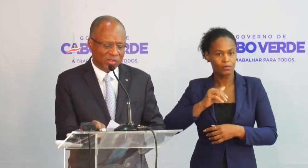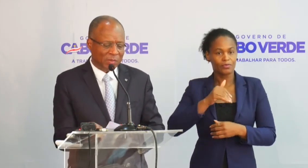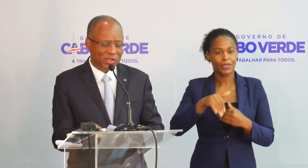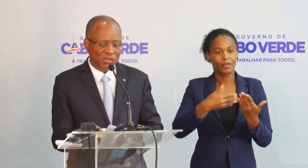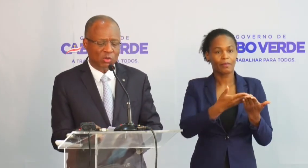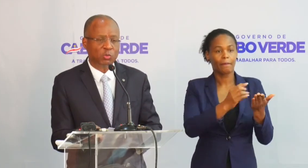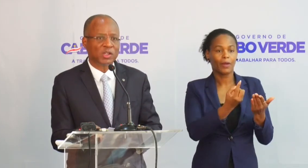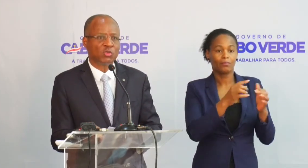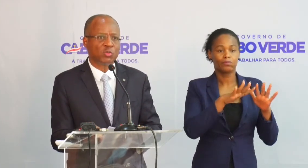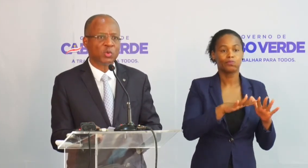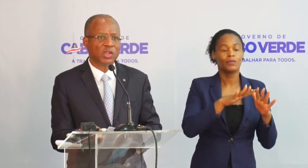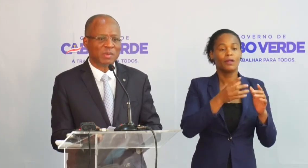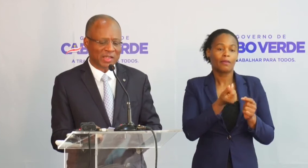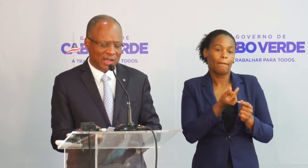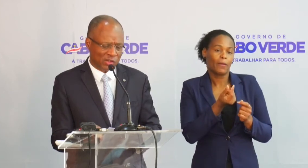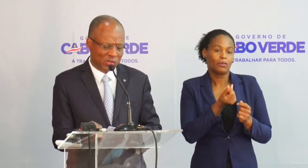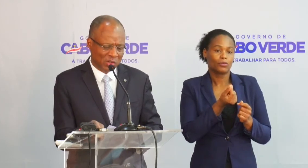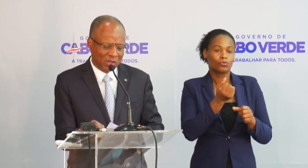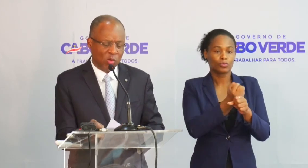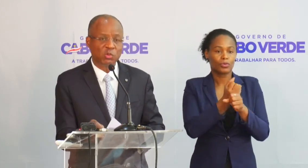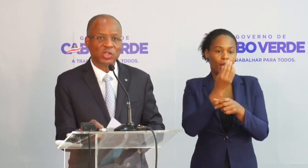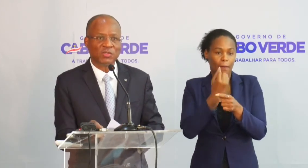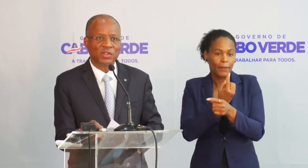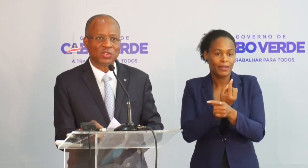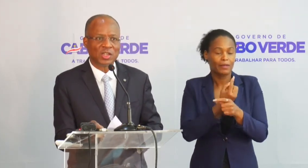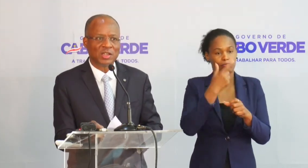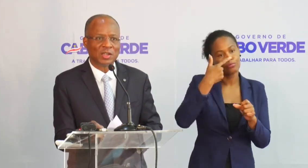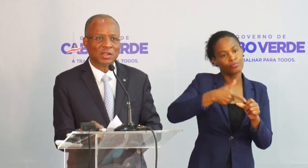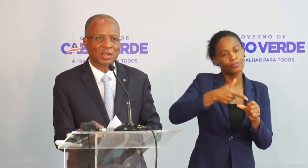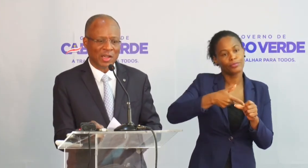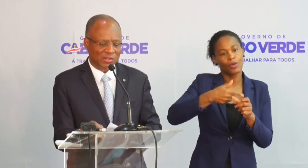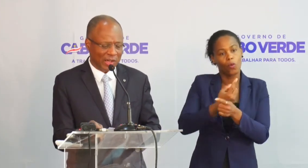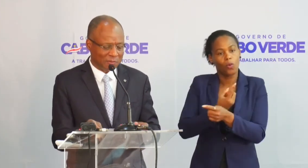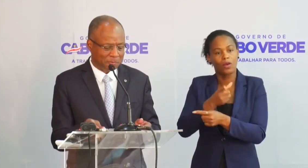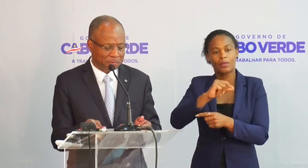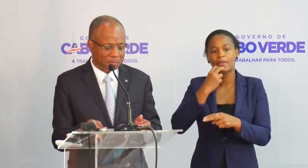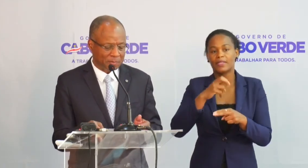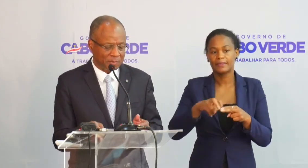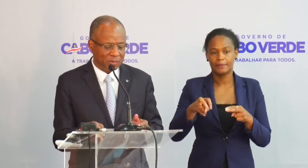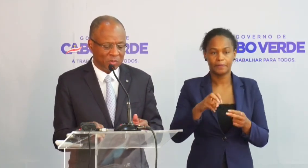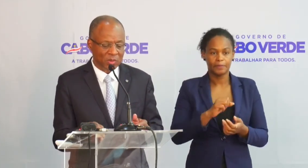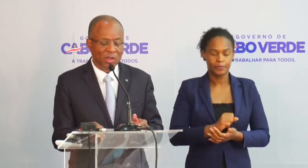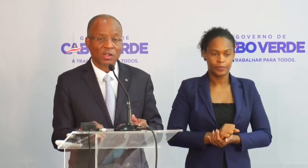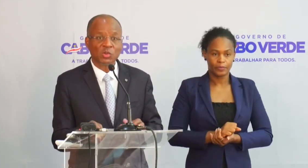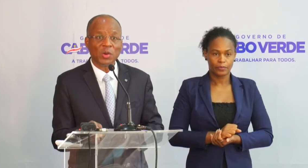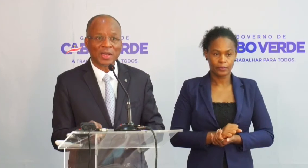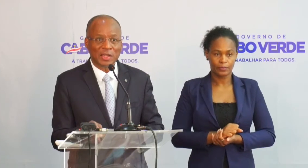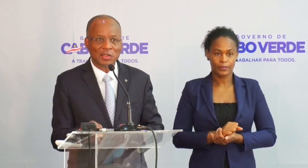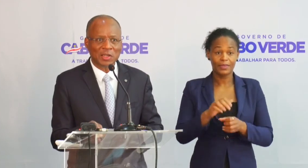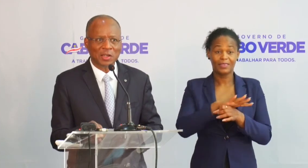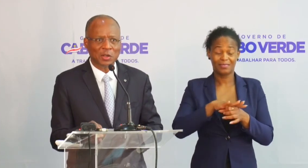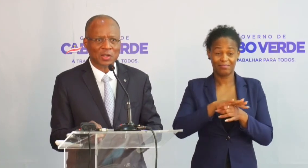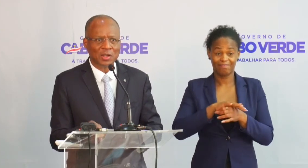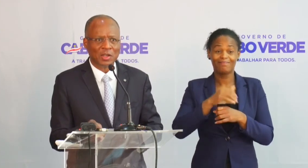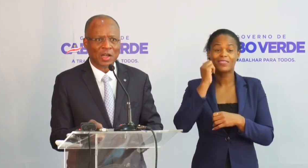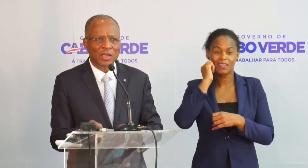destinado à estabilização dos preços dos produtos alimentares, combustíveis e de eletricidade. A situação é